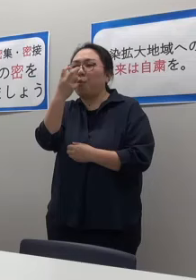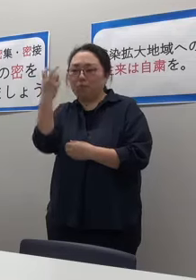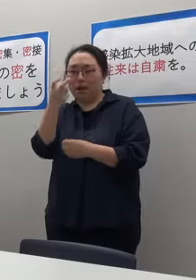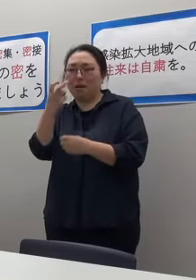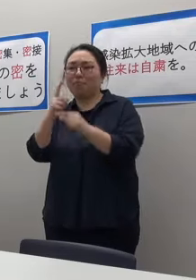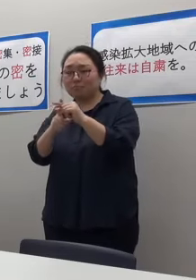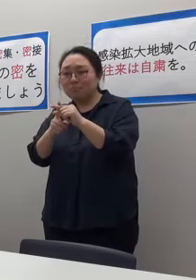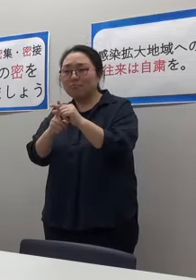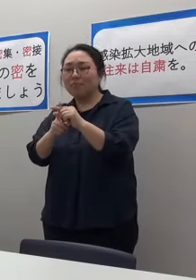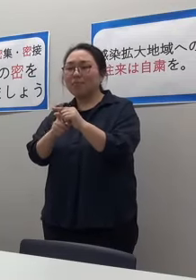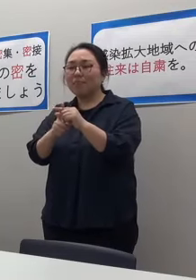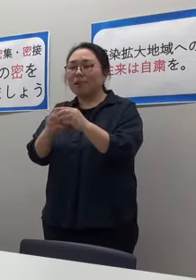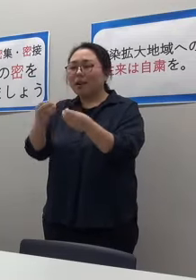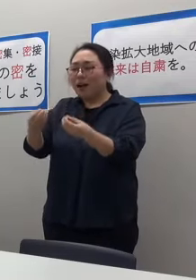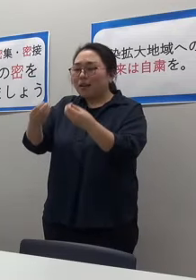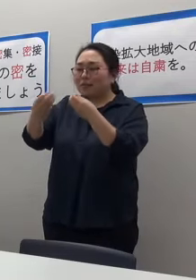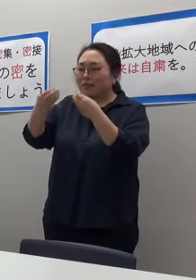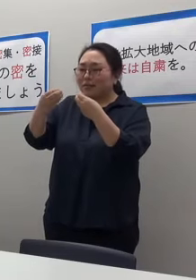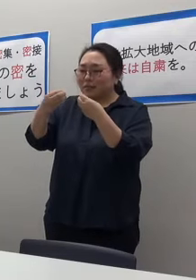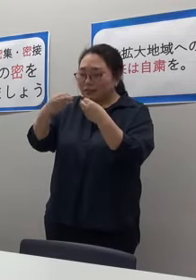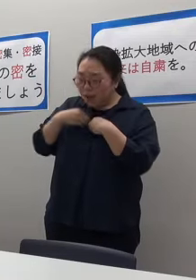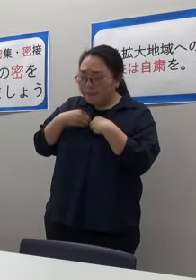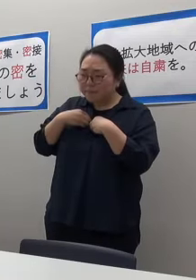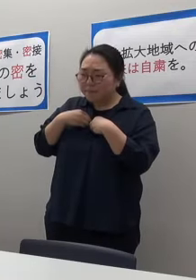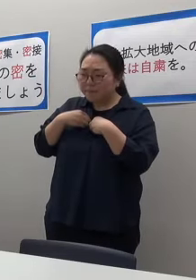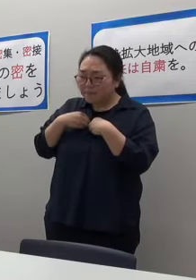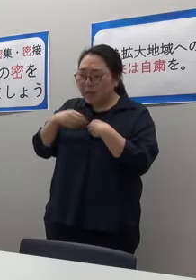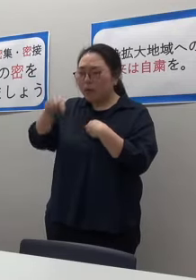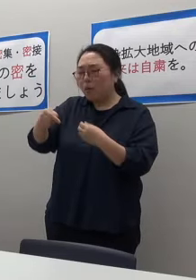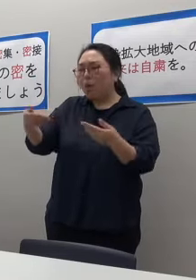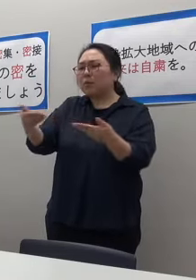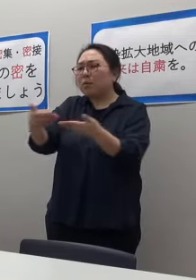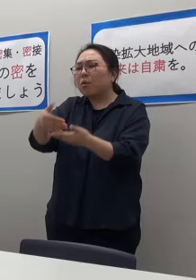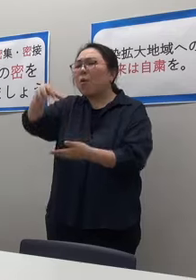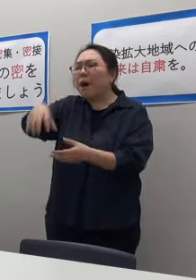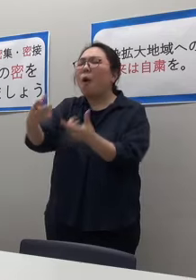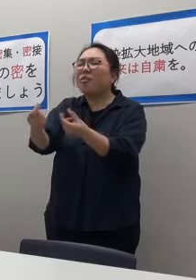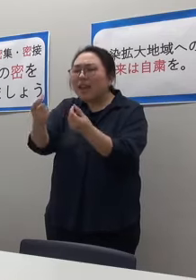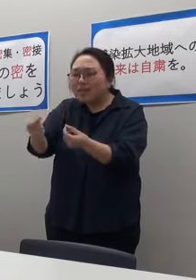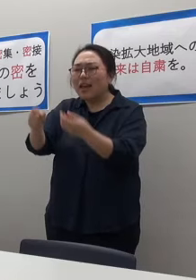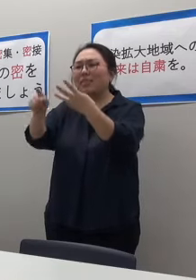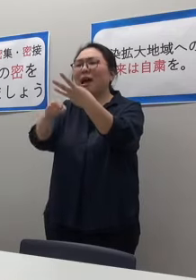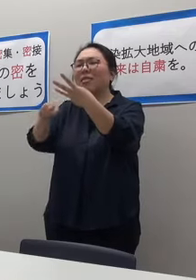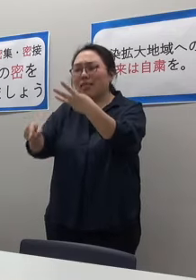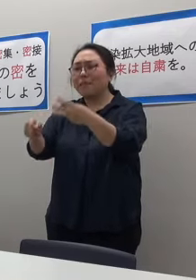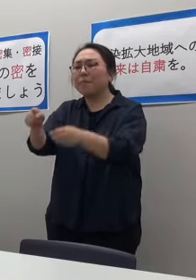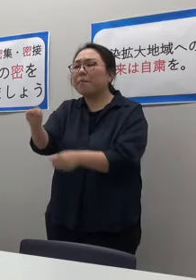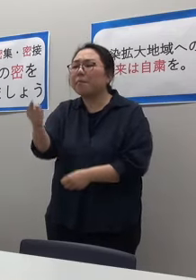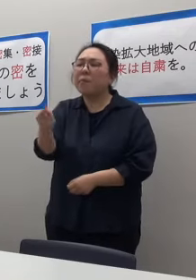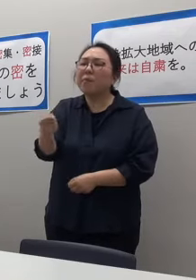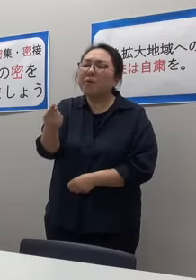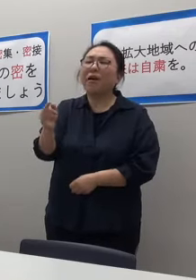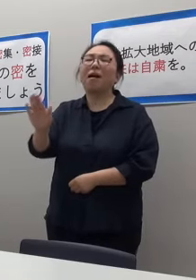て今回3例の症例が出ておりますので、そういう方の情報を整理しながら、そういうその関連